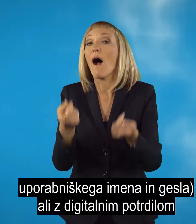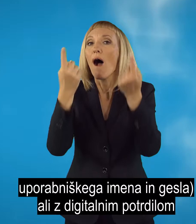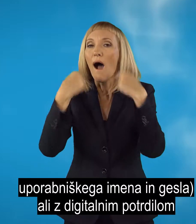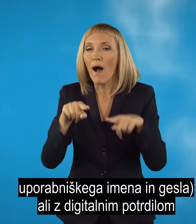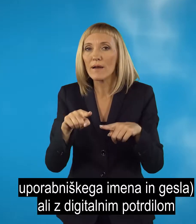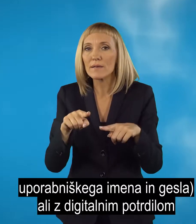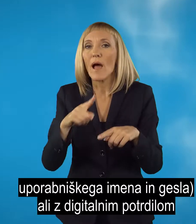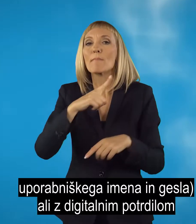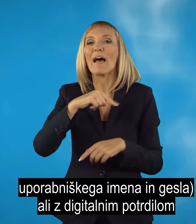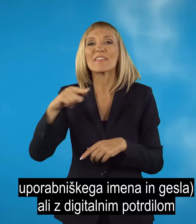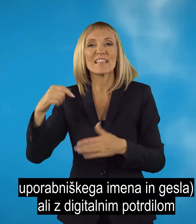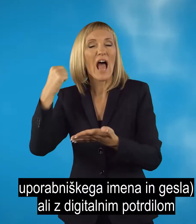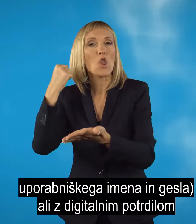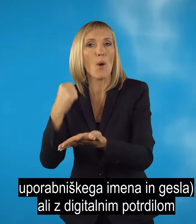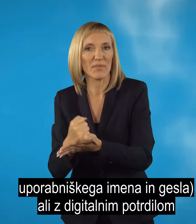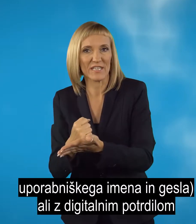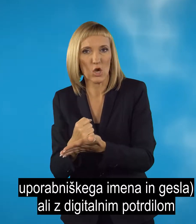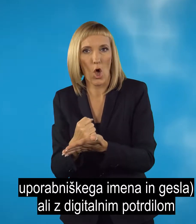ali z digitalnim potrdilom.